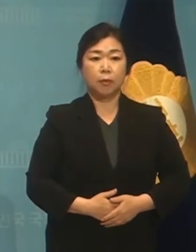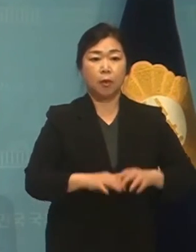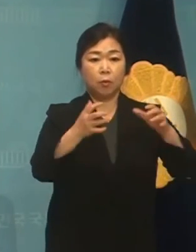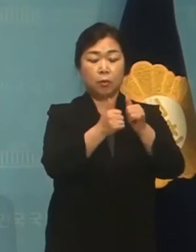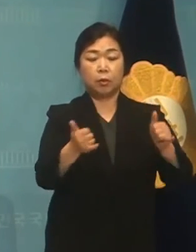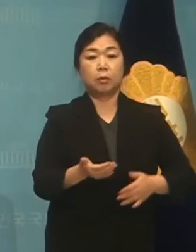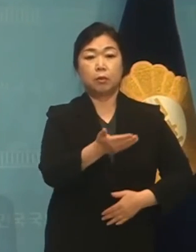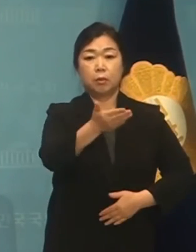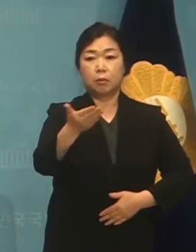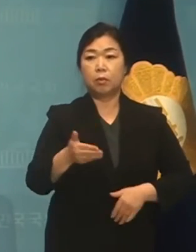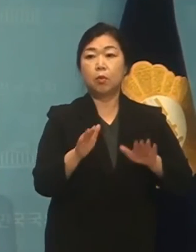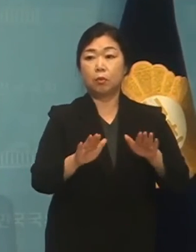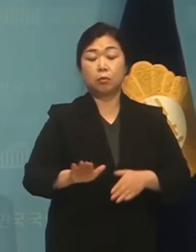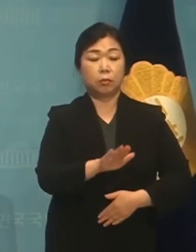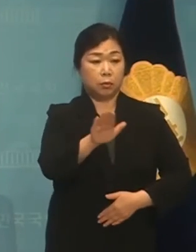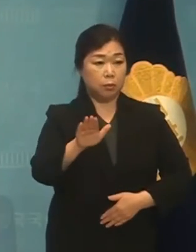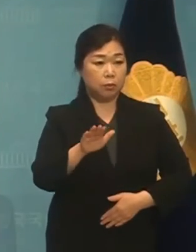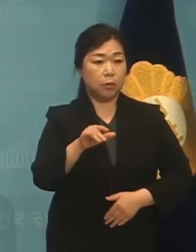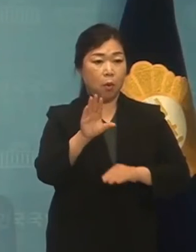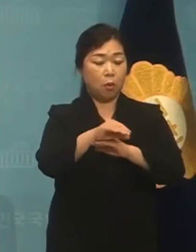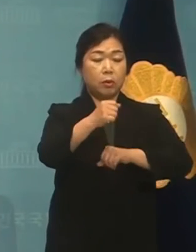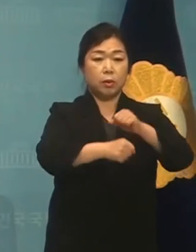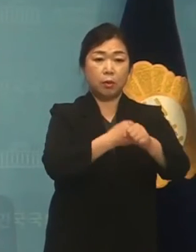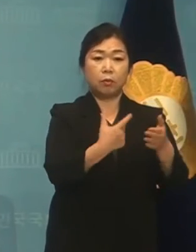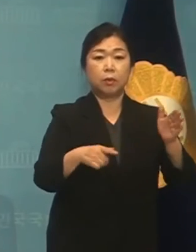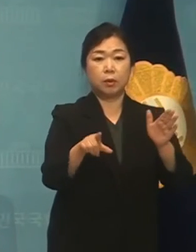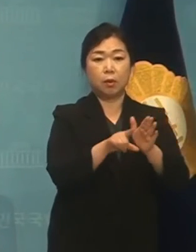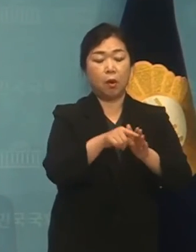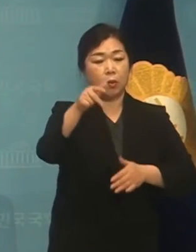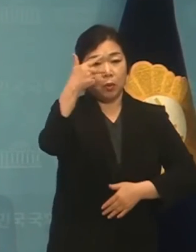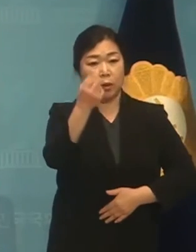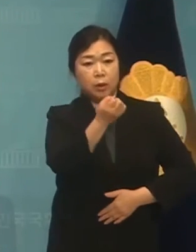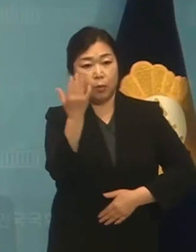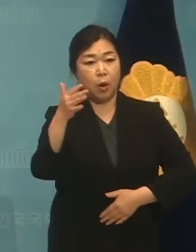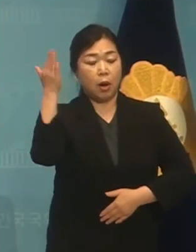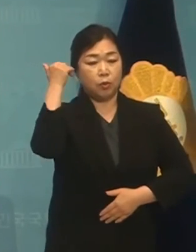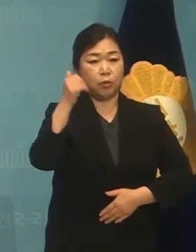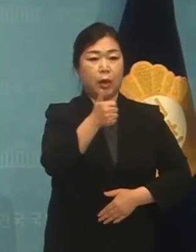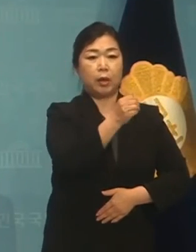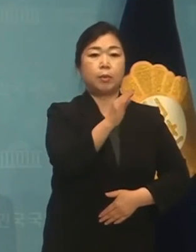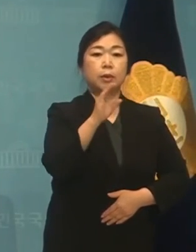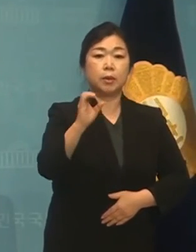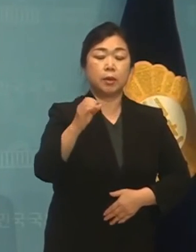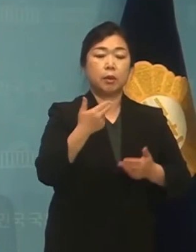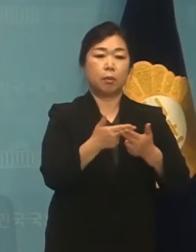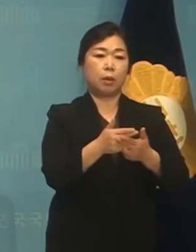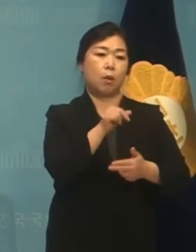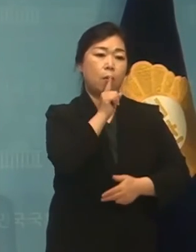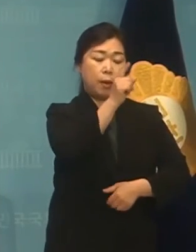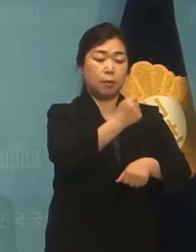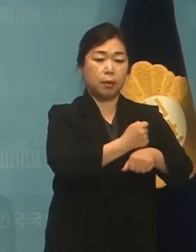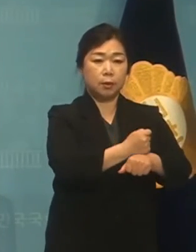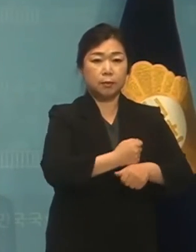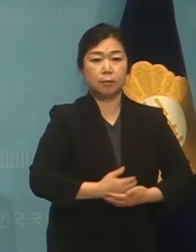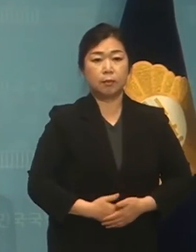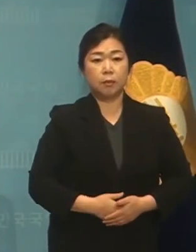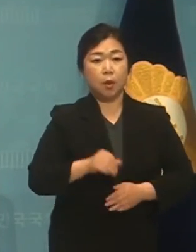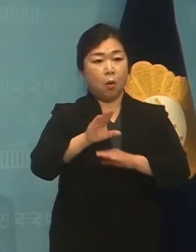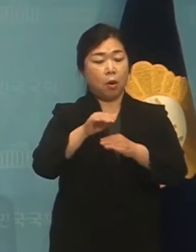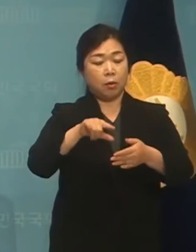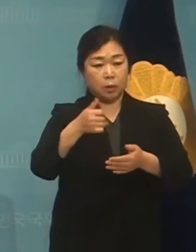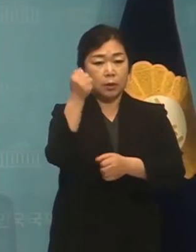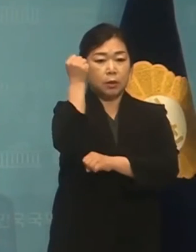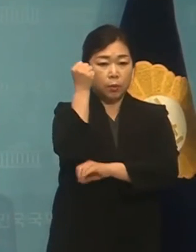국민 여러분, 오늘 우리는 언론의 자유를 위해 조선일보와 한국 ABC협회를 고발합니다. 언론의